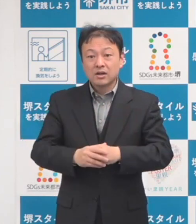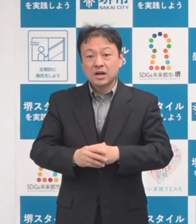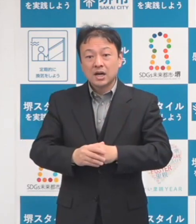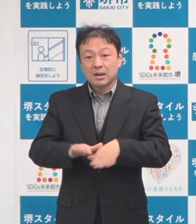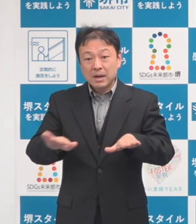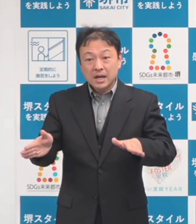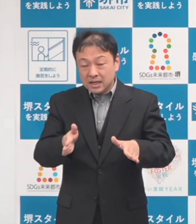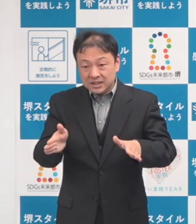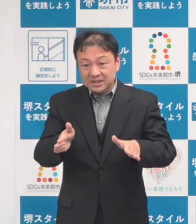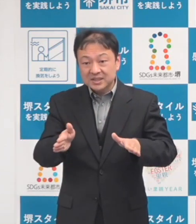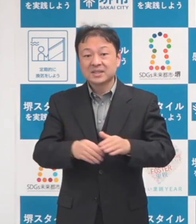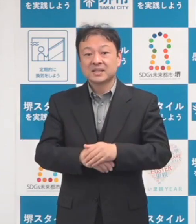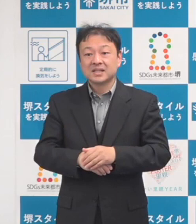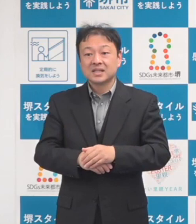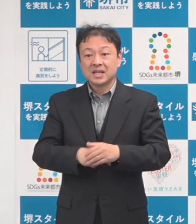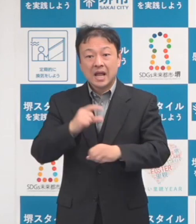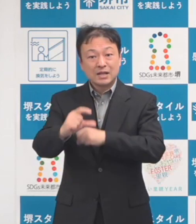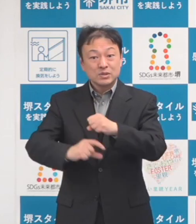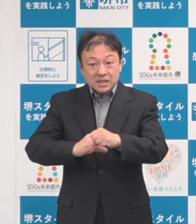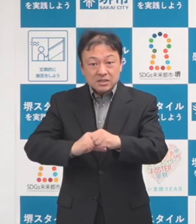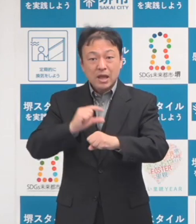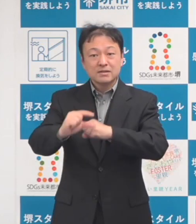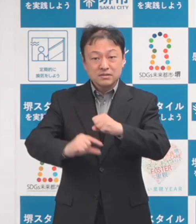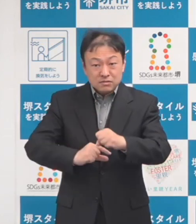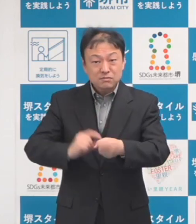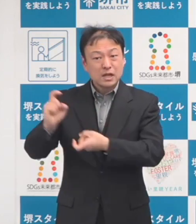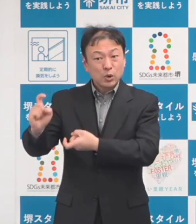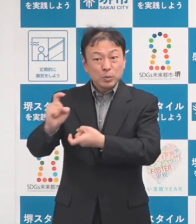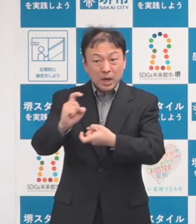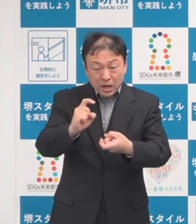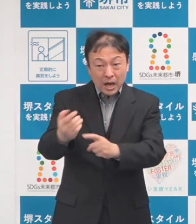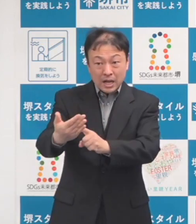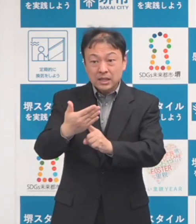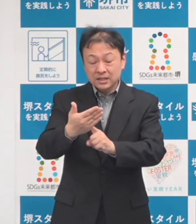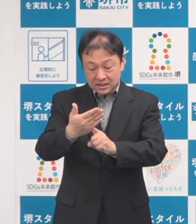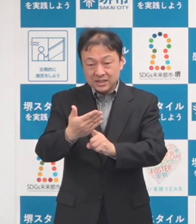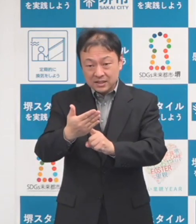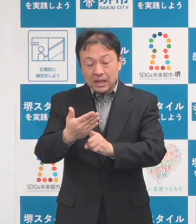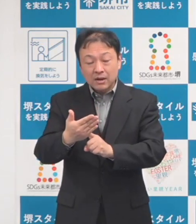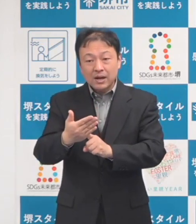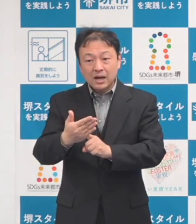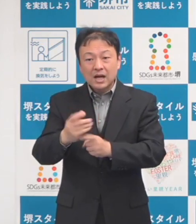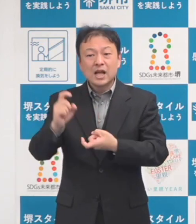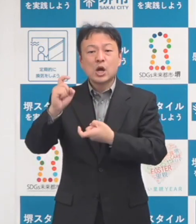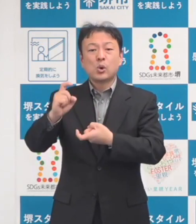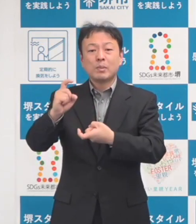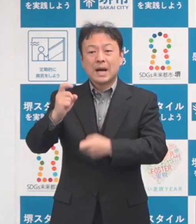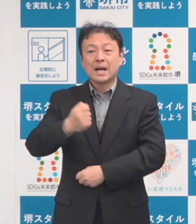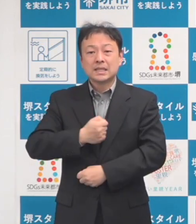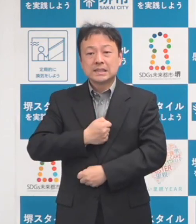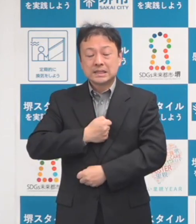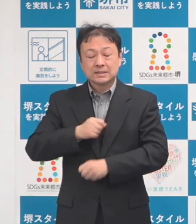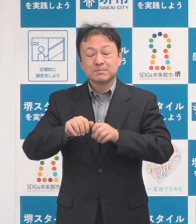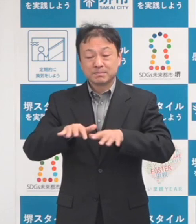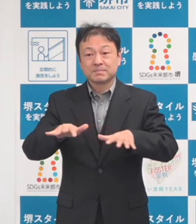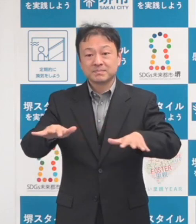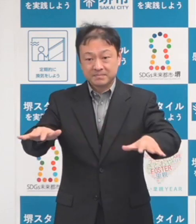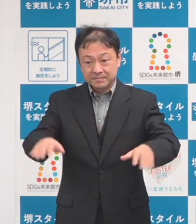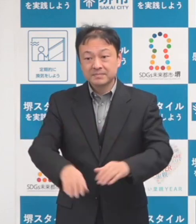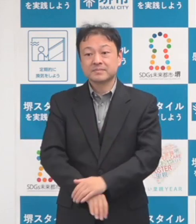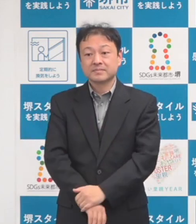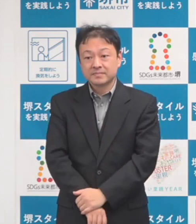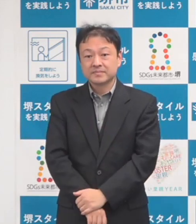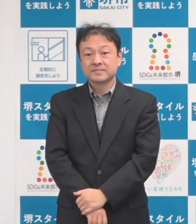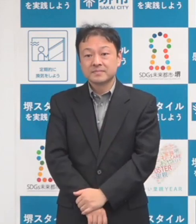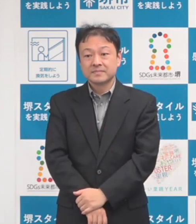年、頻繁に見かけるようになりまして、周知自体は言葉の周知自体はかなり進んできたと考えております